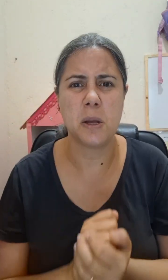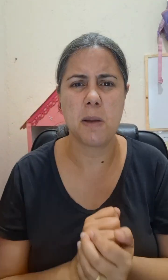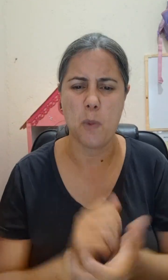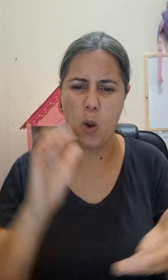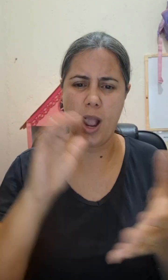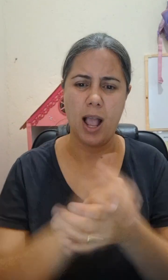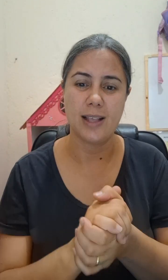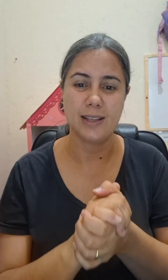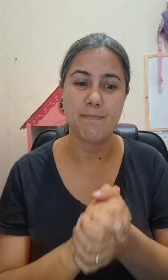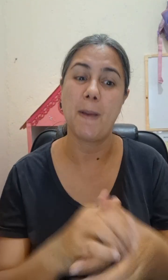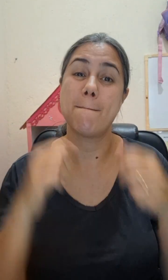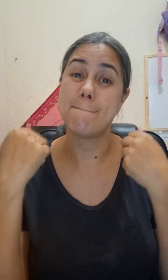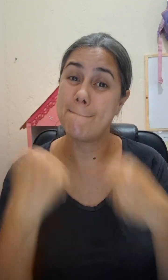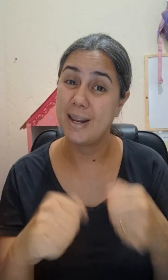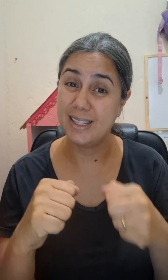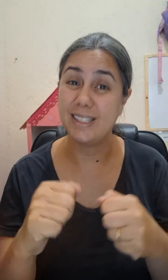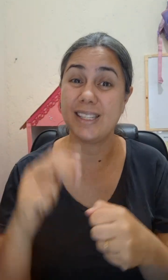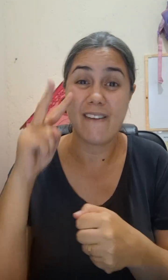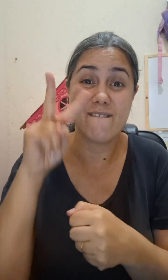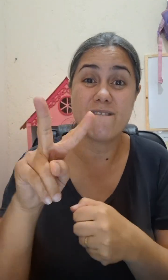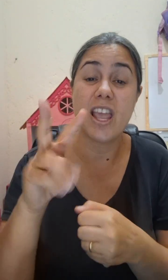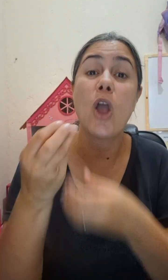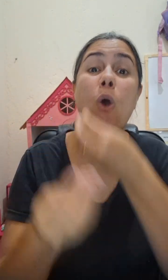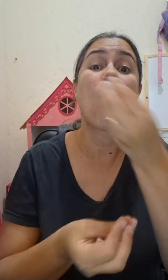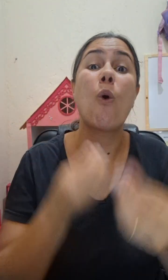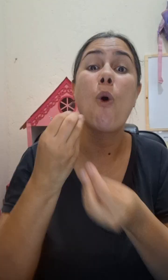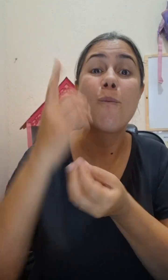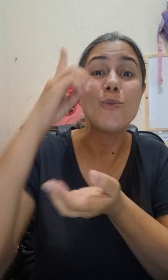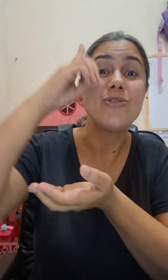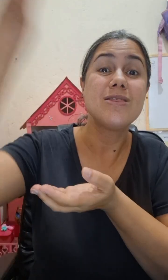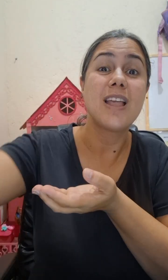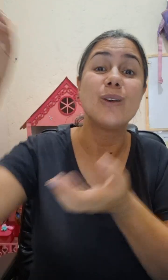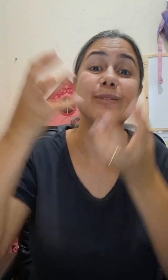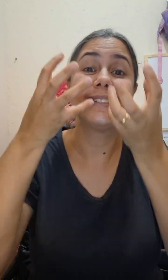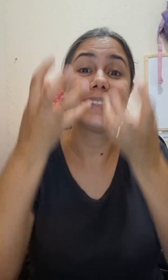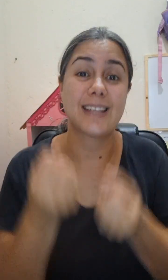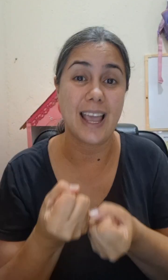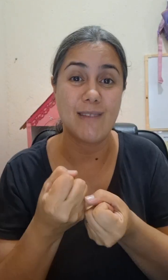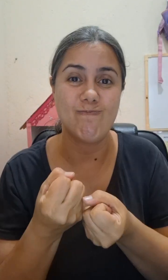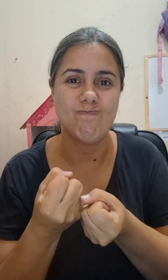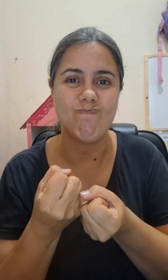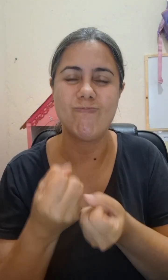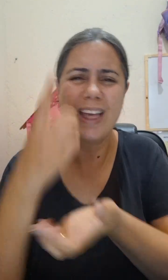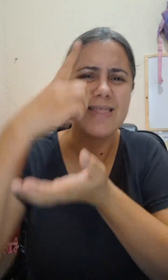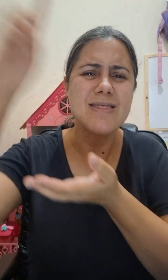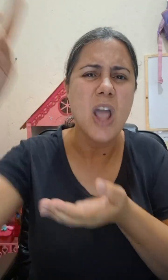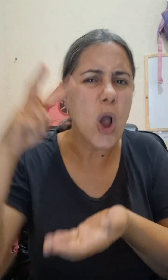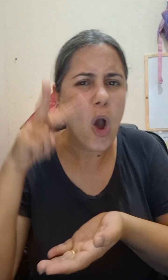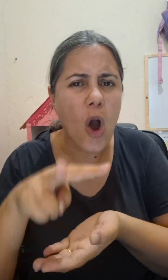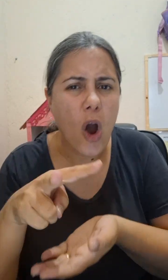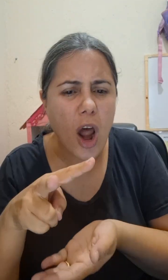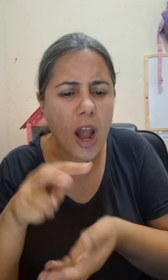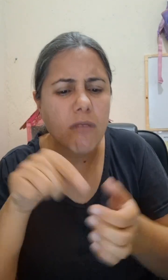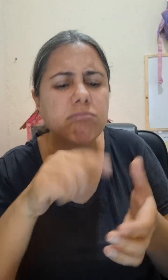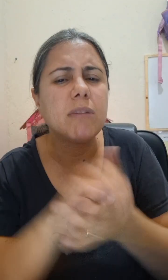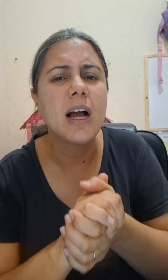E tudo que a gente pensa ou qualquer assunto relacionado precisa ver como Deus vê, pelo ponto de